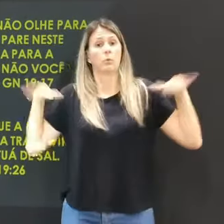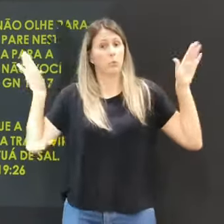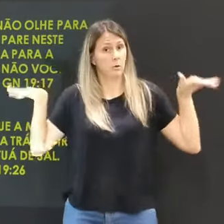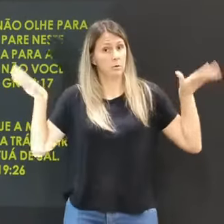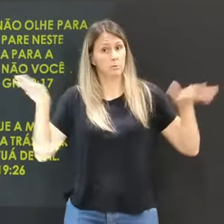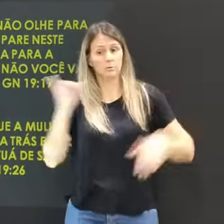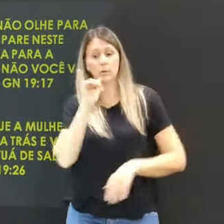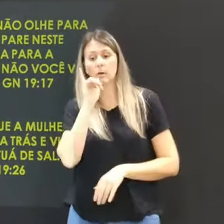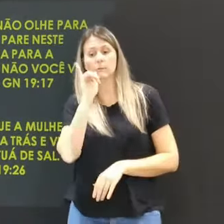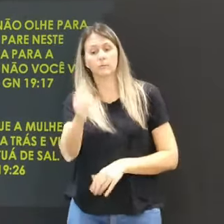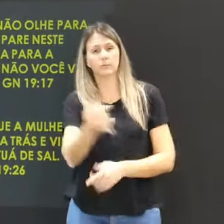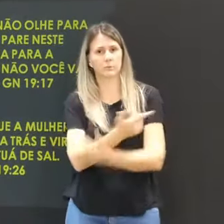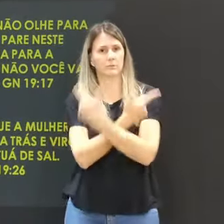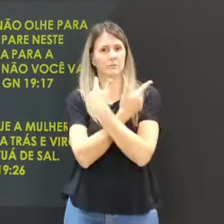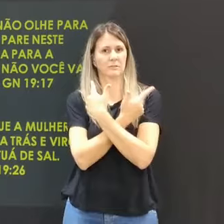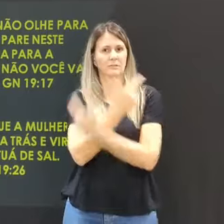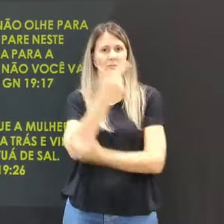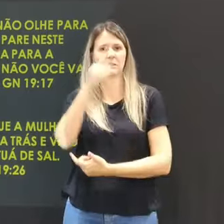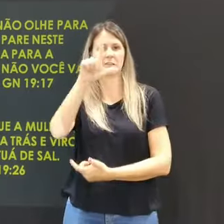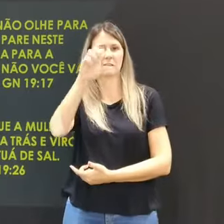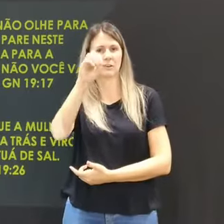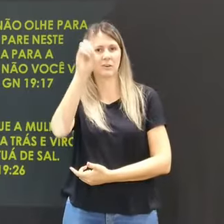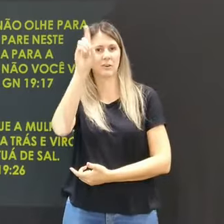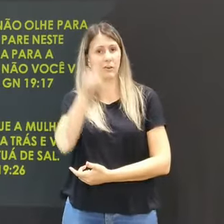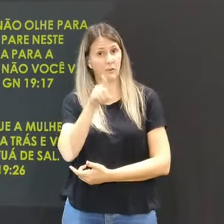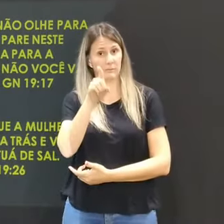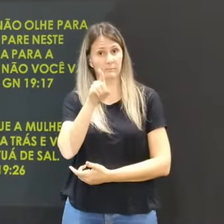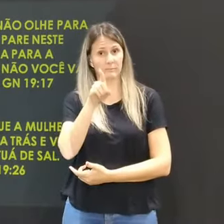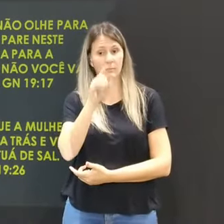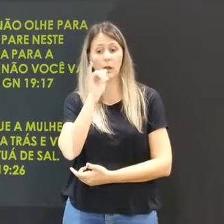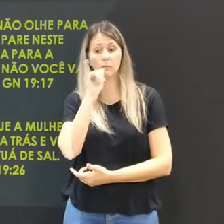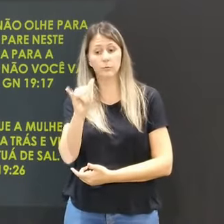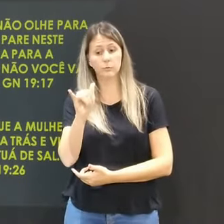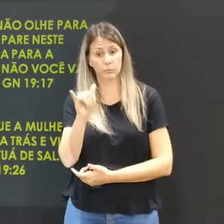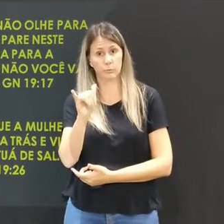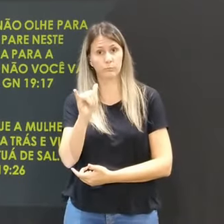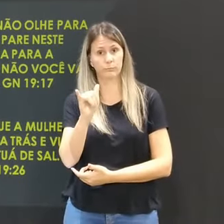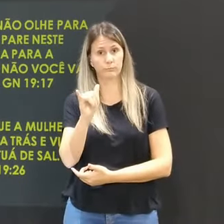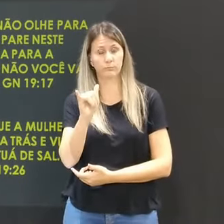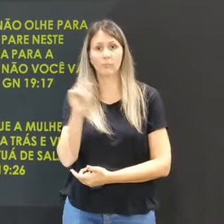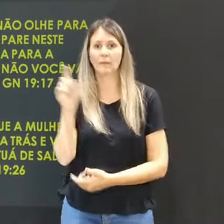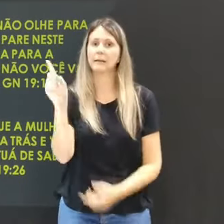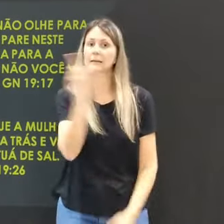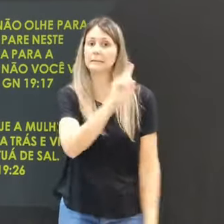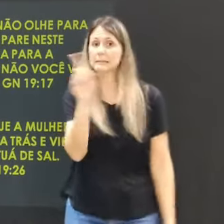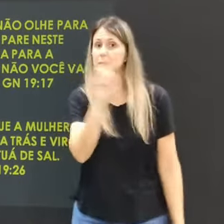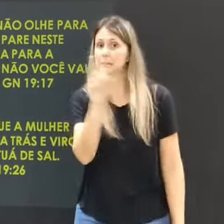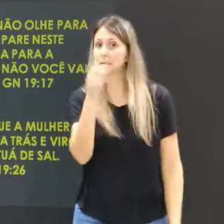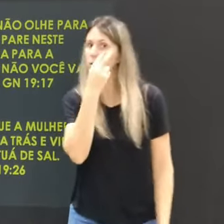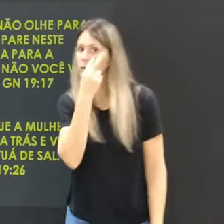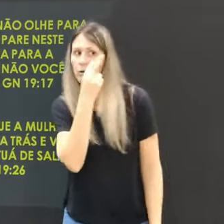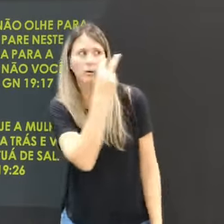Então, o anjo, ele avisou a Ló. Ele avisou. Olha, Ló,